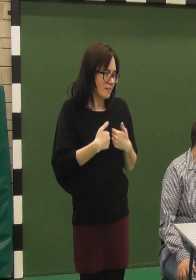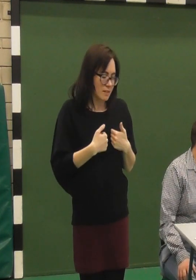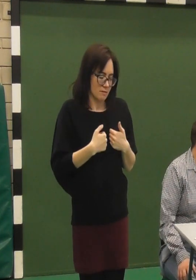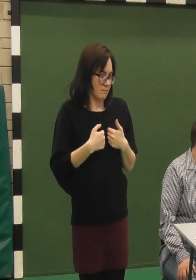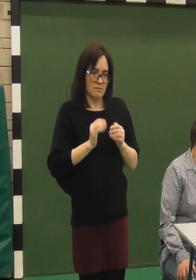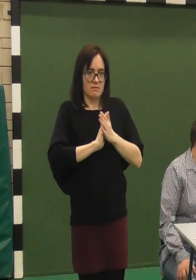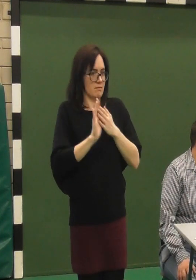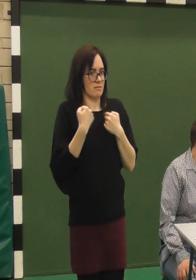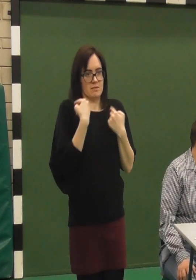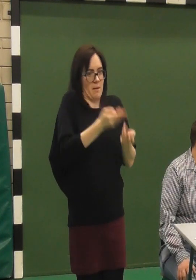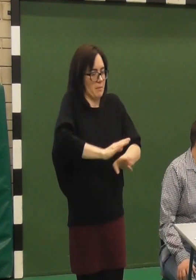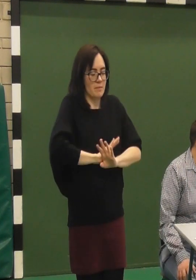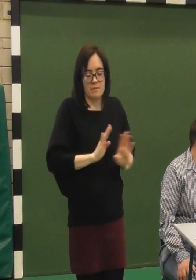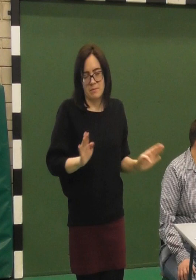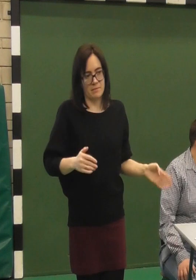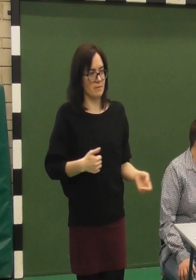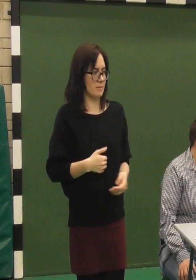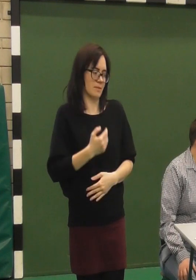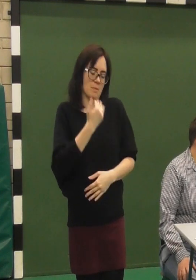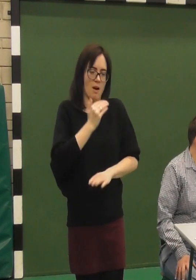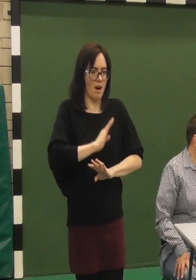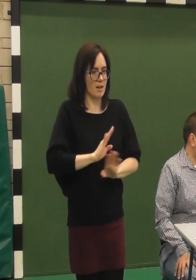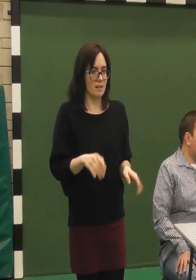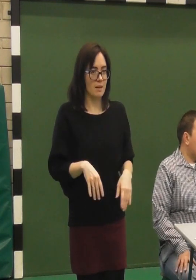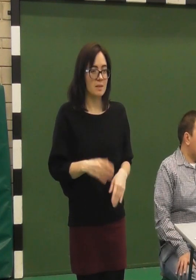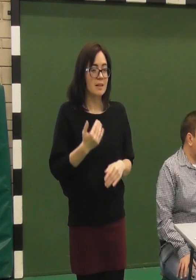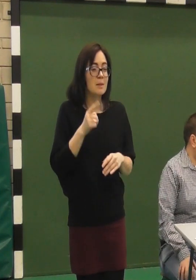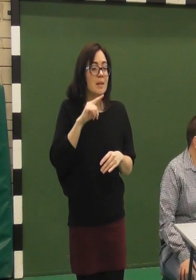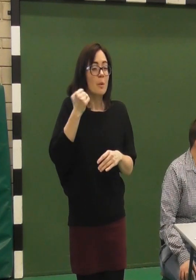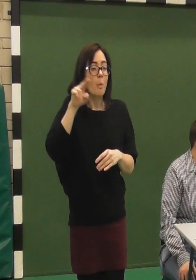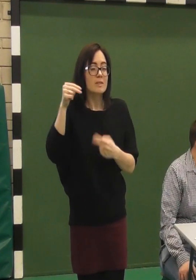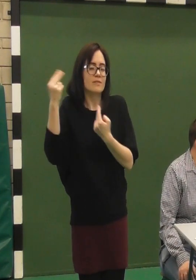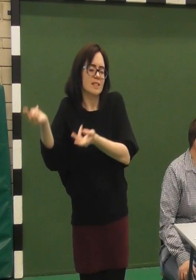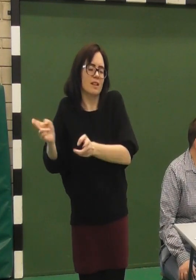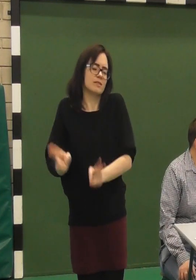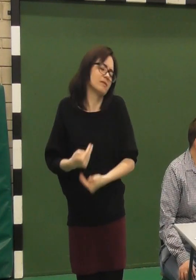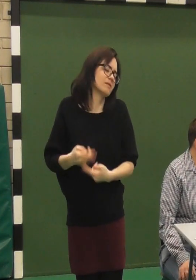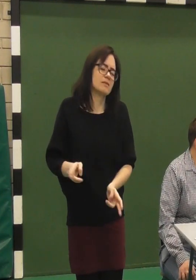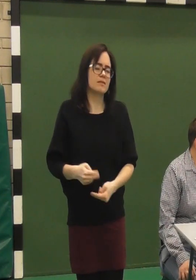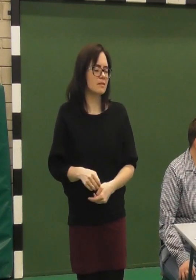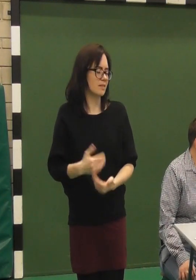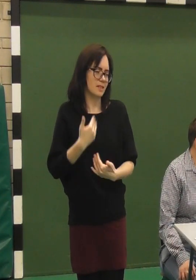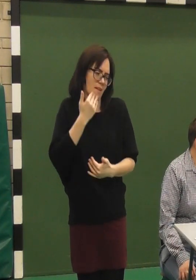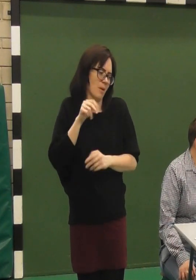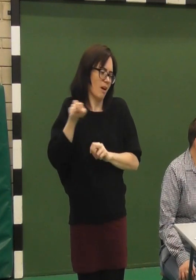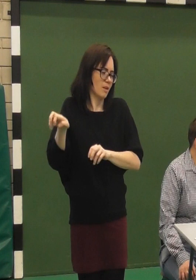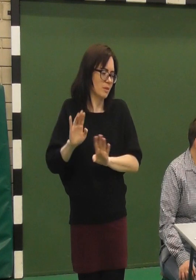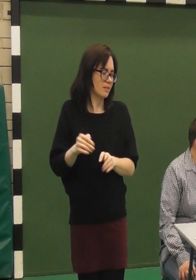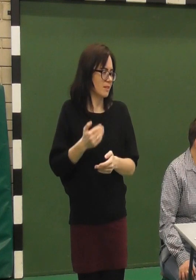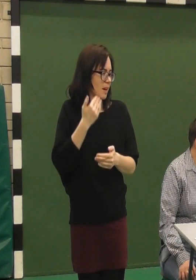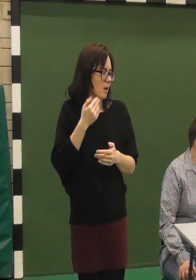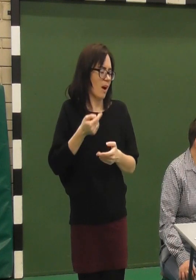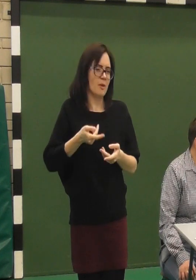el, mert én nem akartam. Még Ózdra se mentem el, mert nem akarok oda menni, és nem akarok